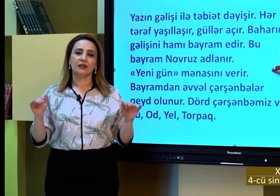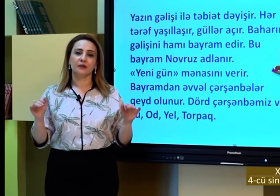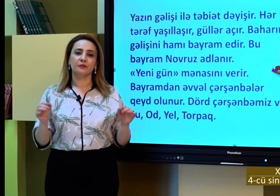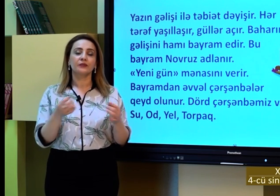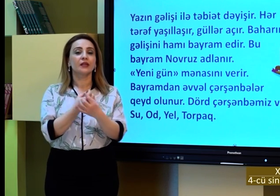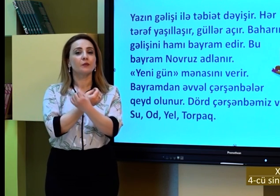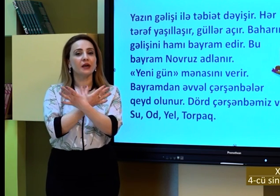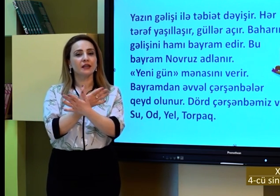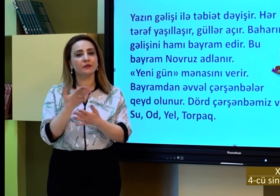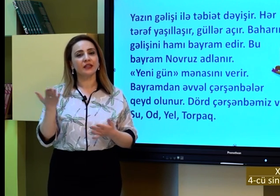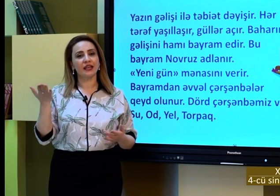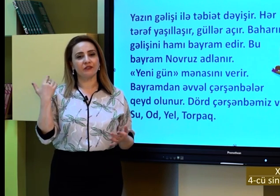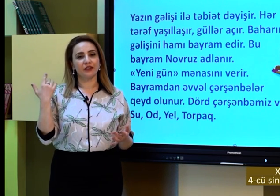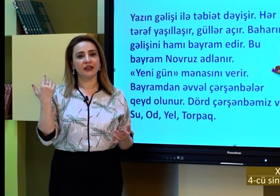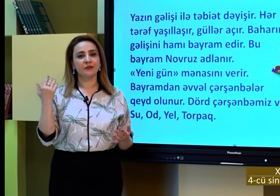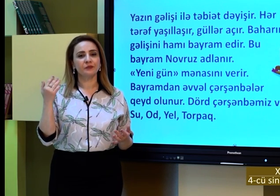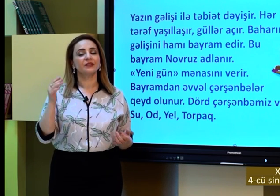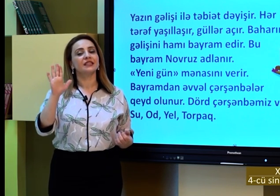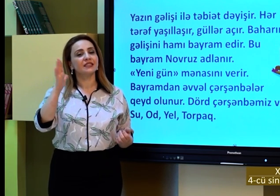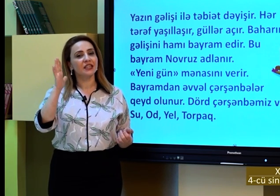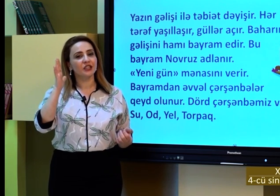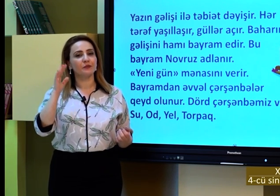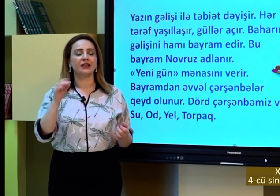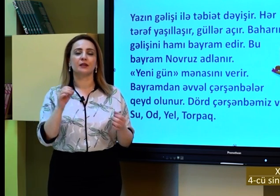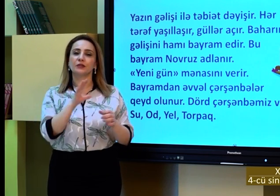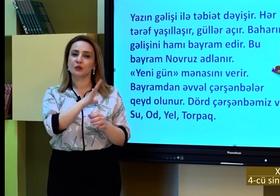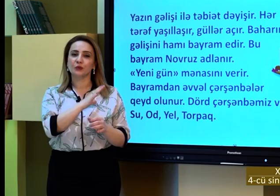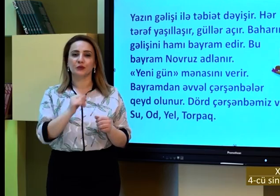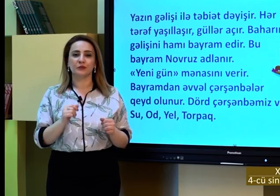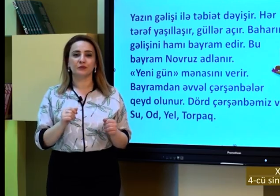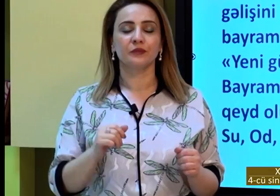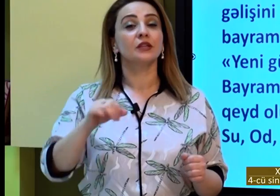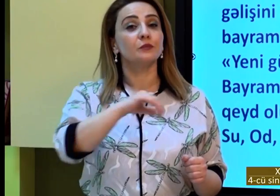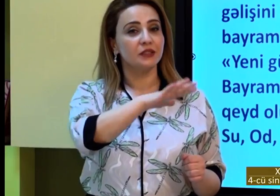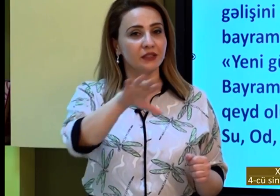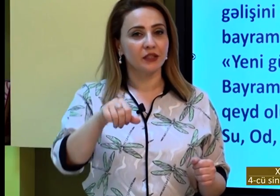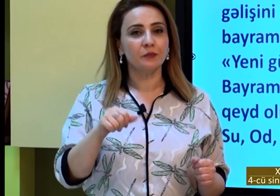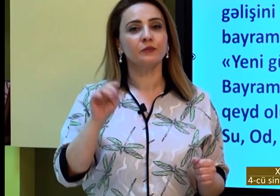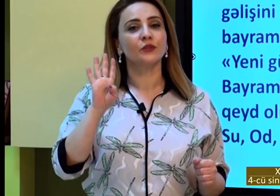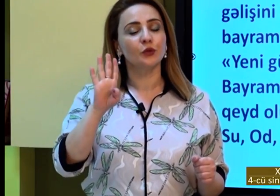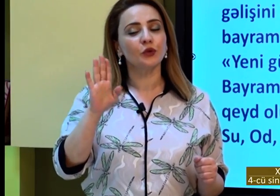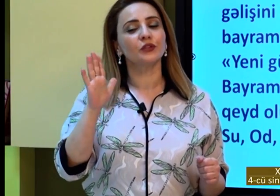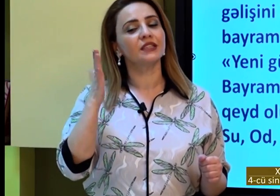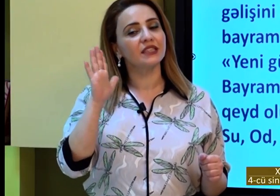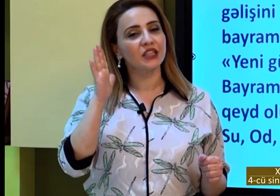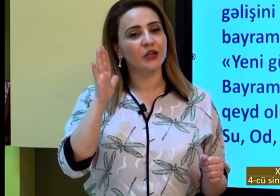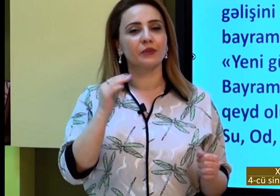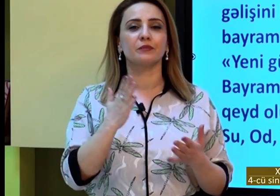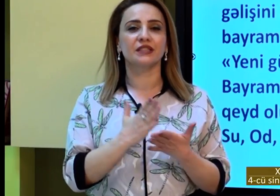Uşaqlar, bayramdan əvvəl çərşənbələrimiz olur. Bizim 4 çərşənbəmiz